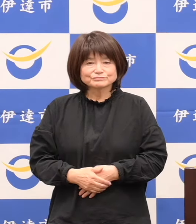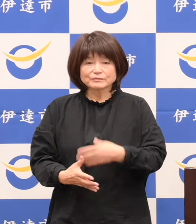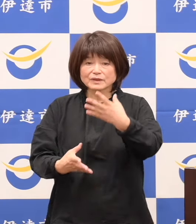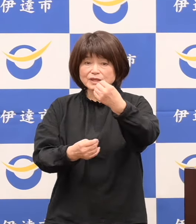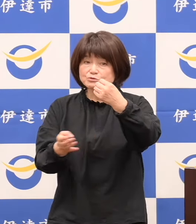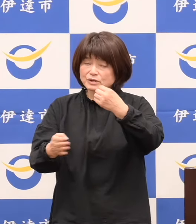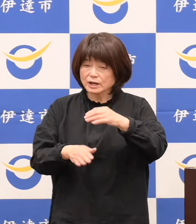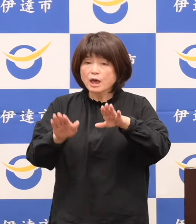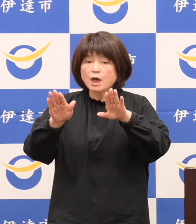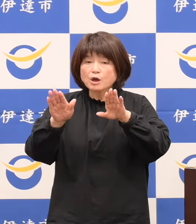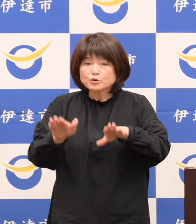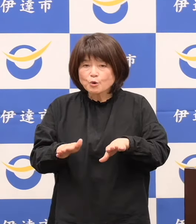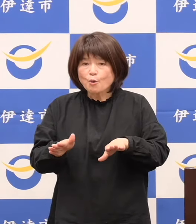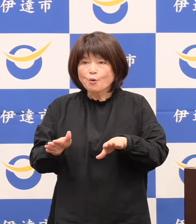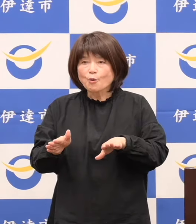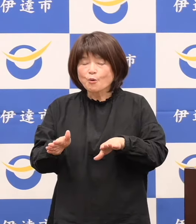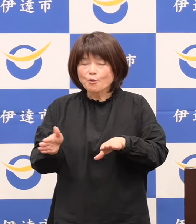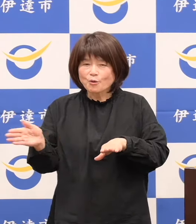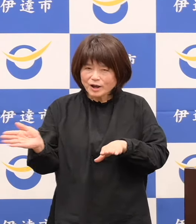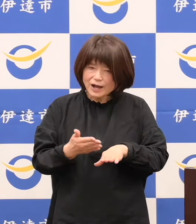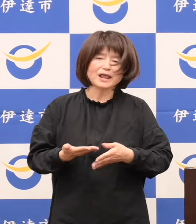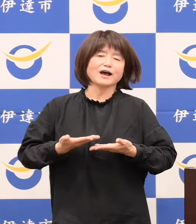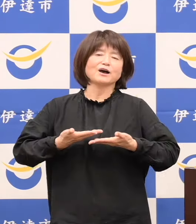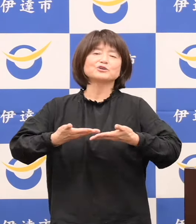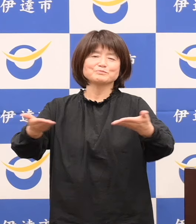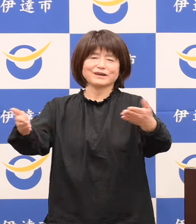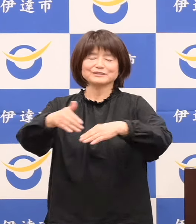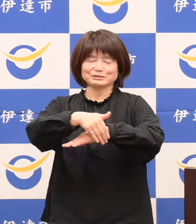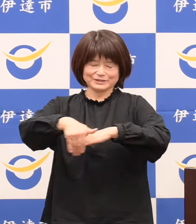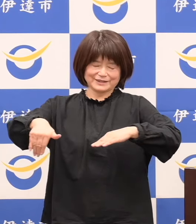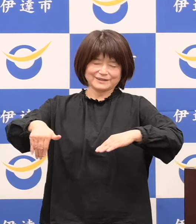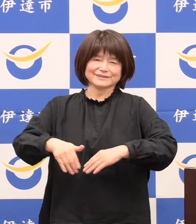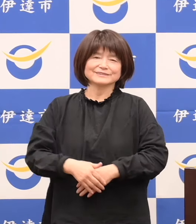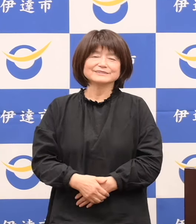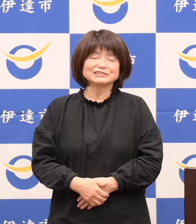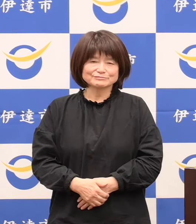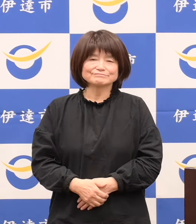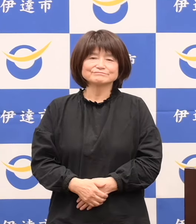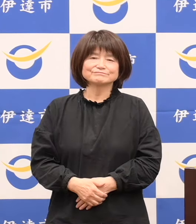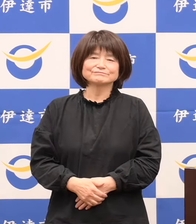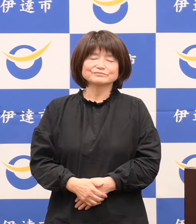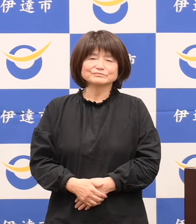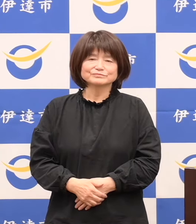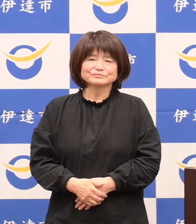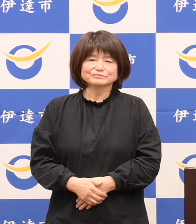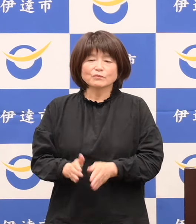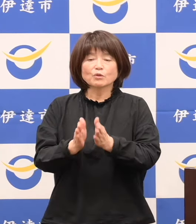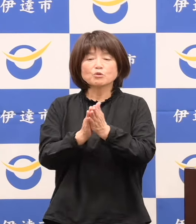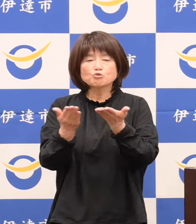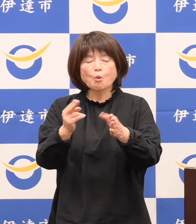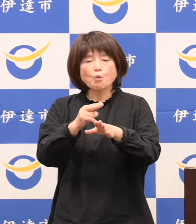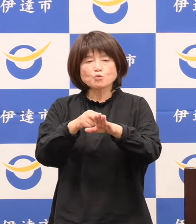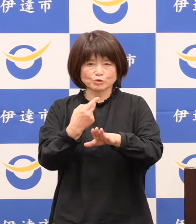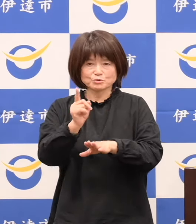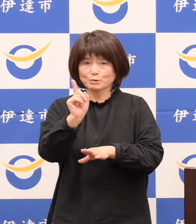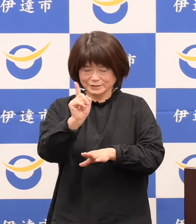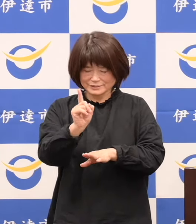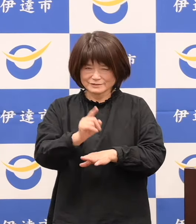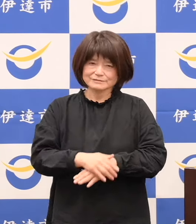1月より本日の記者会見を配布をしてまいりたいと考えております。このガイドブックの特徴でございます